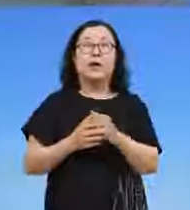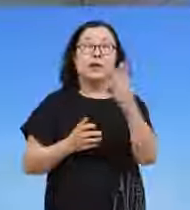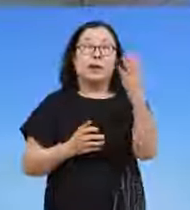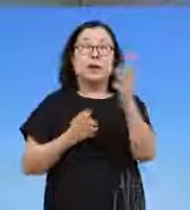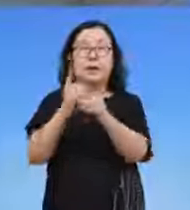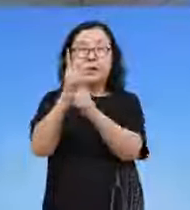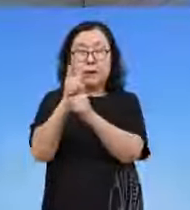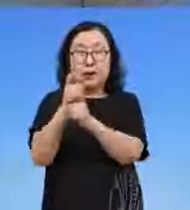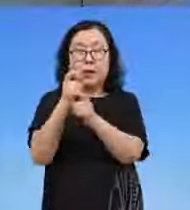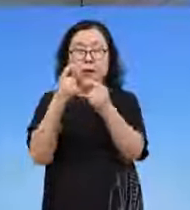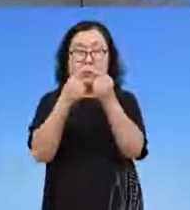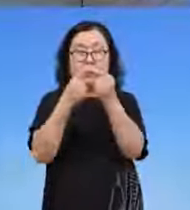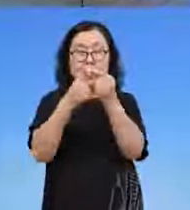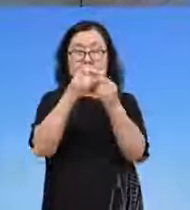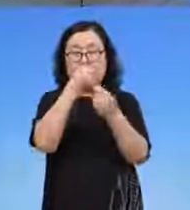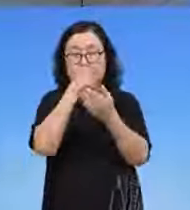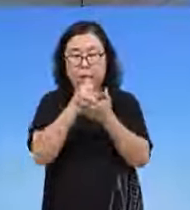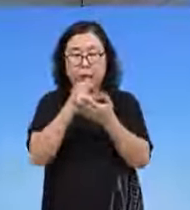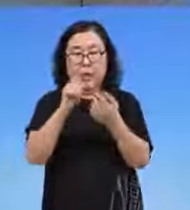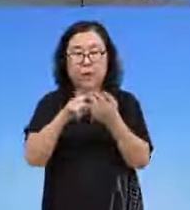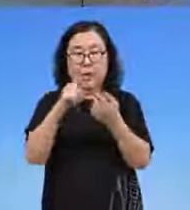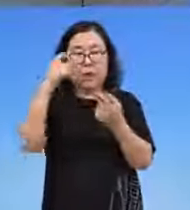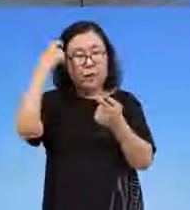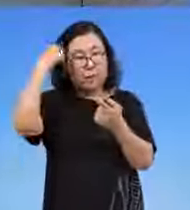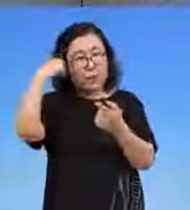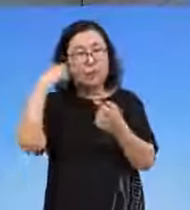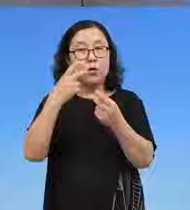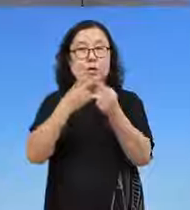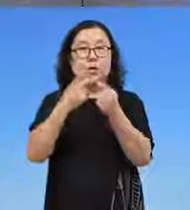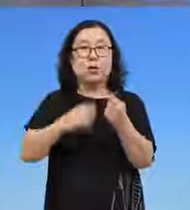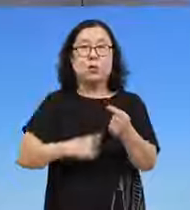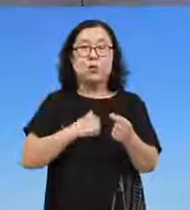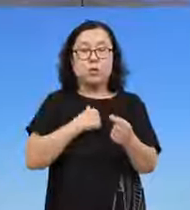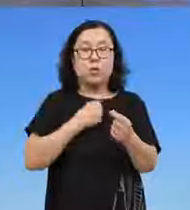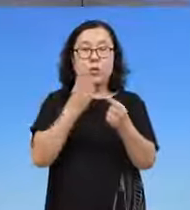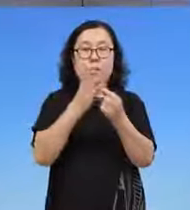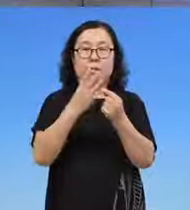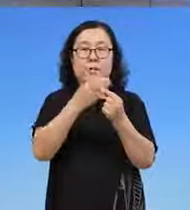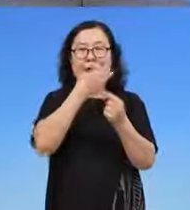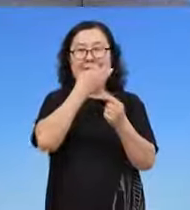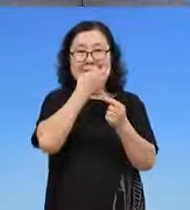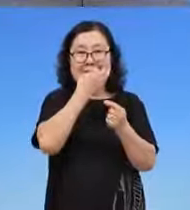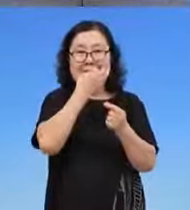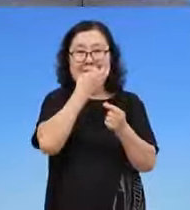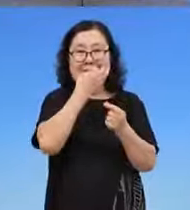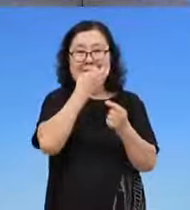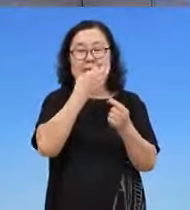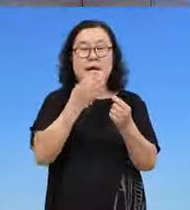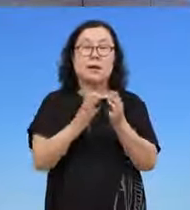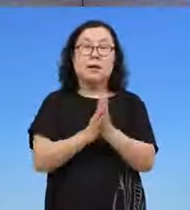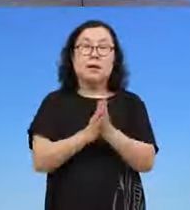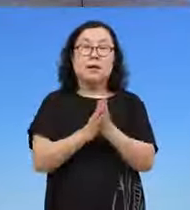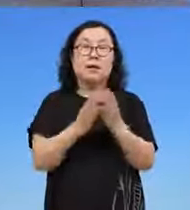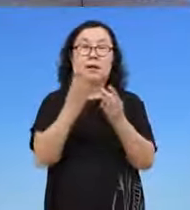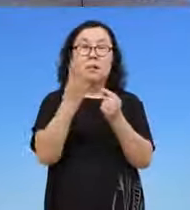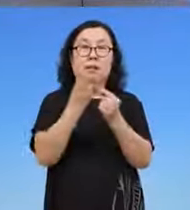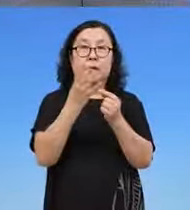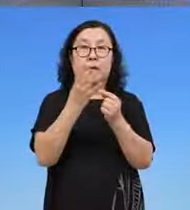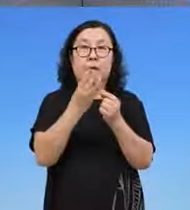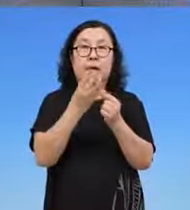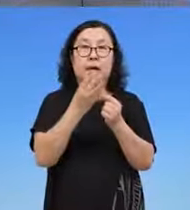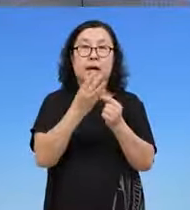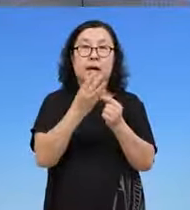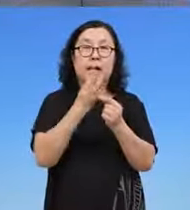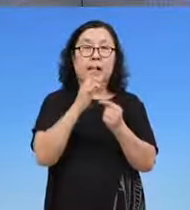있는 4가지 적이 뭔지 아십니까? 첫째가 죄책감입니다. 둘째가 분노고요, 셋째가 탐욕이고, 넷째가